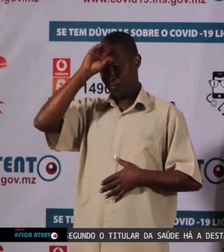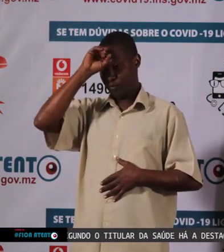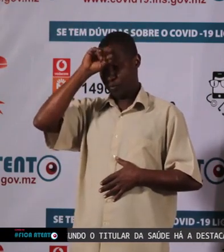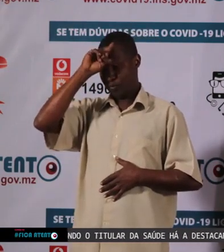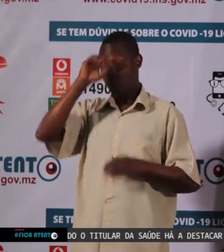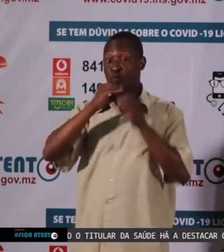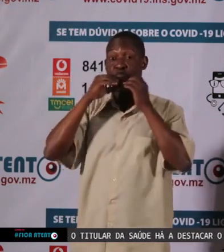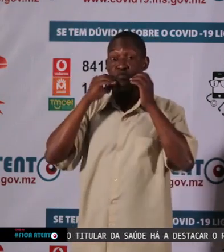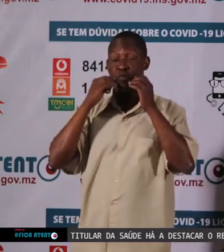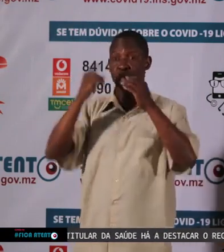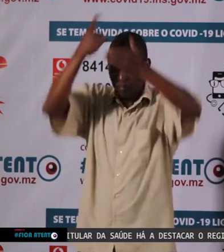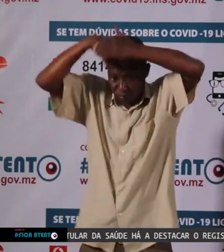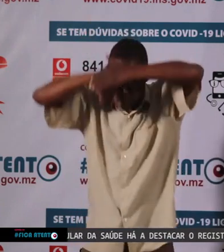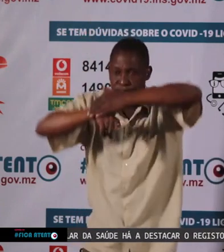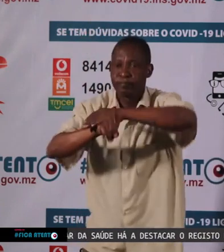neste país.